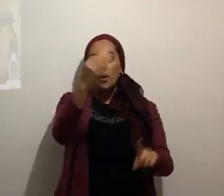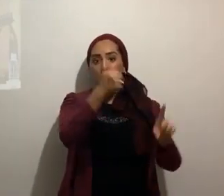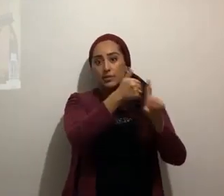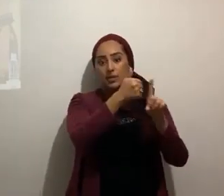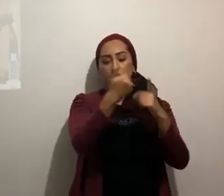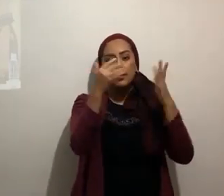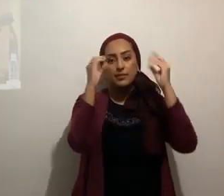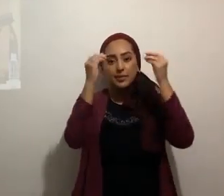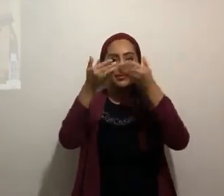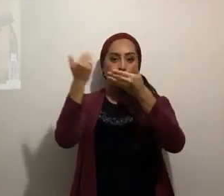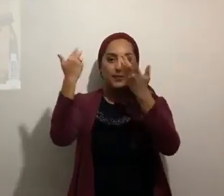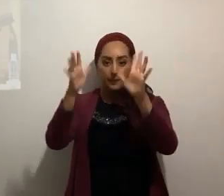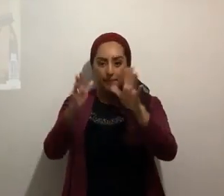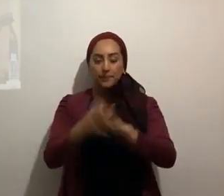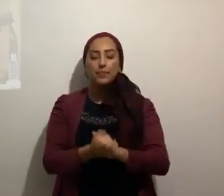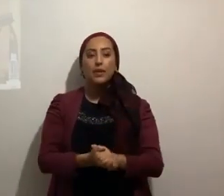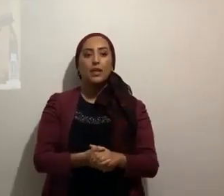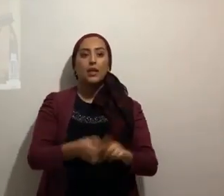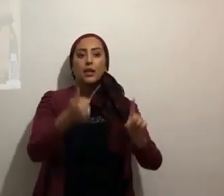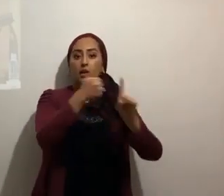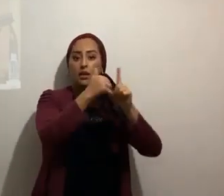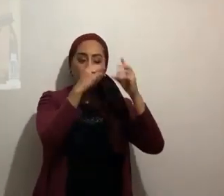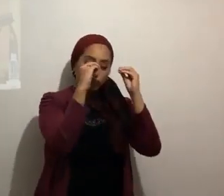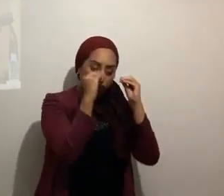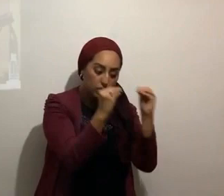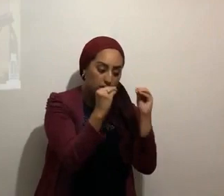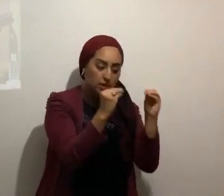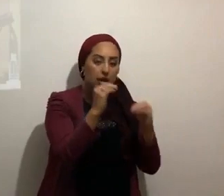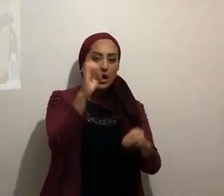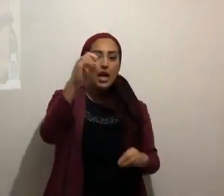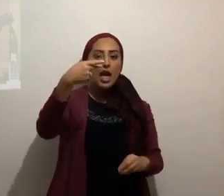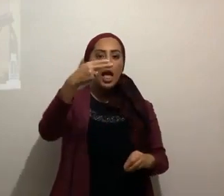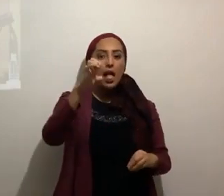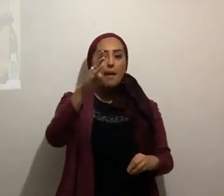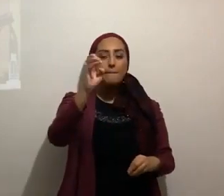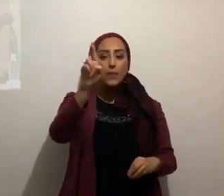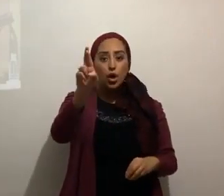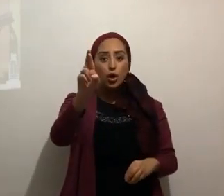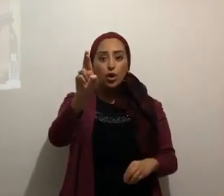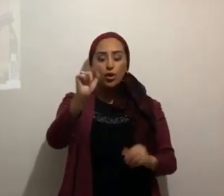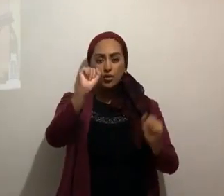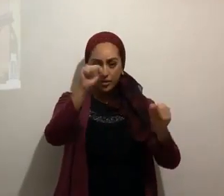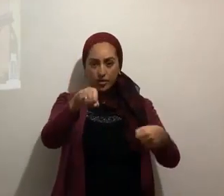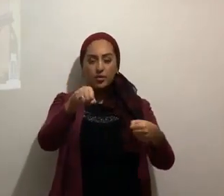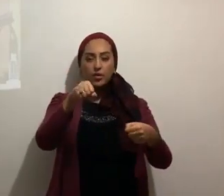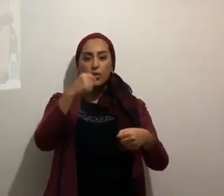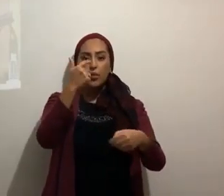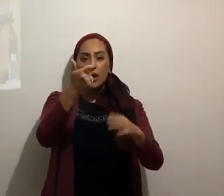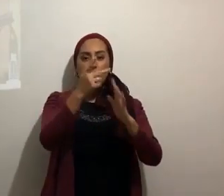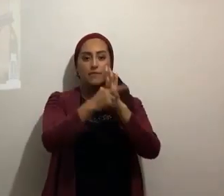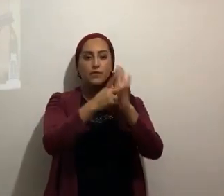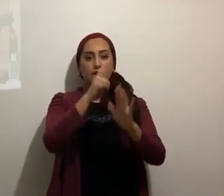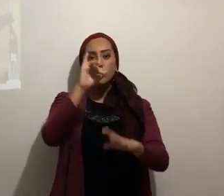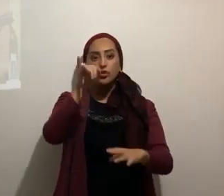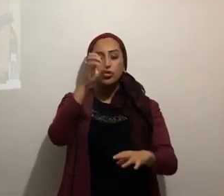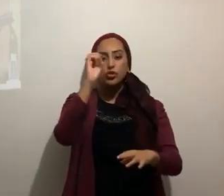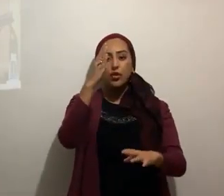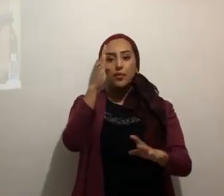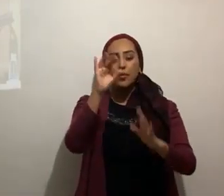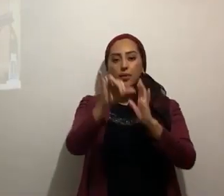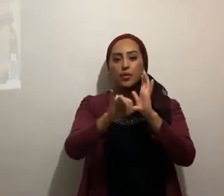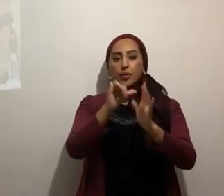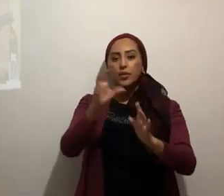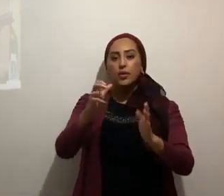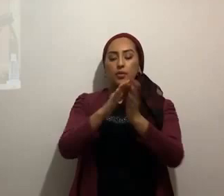ya lo ministré. Él fue instruido por Eber. Pueden ver el libro de Job en este mismo canal,